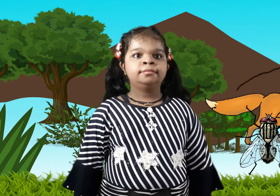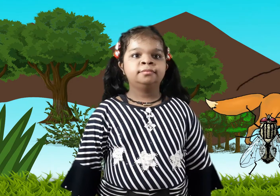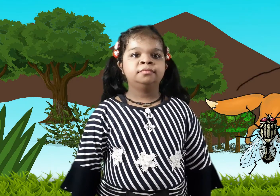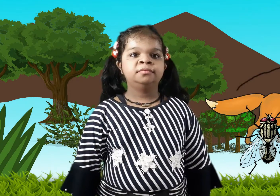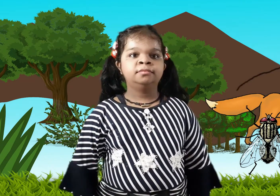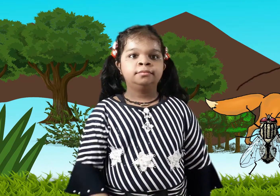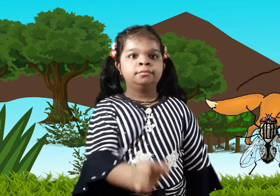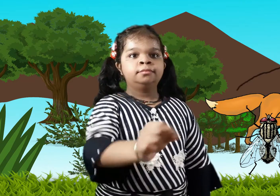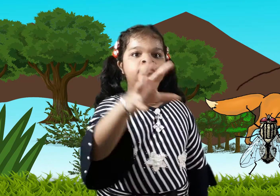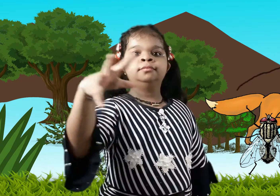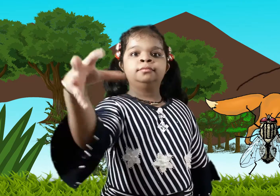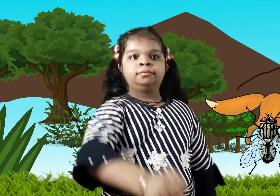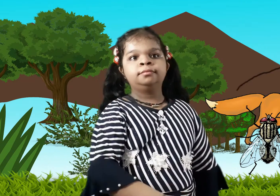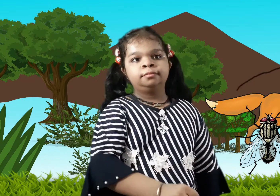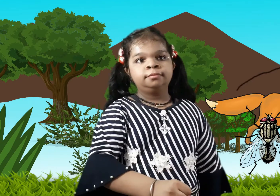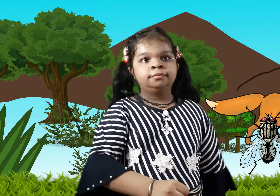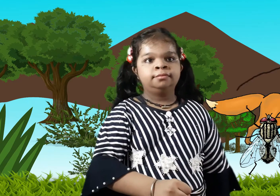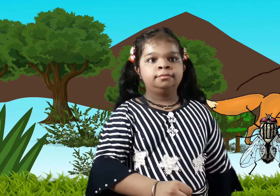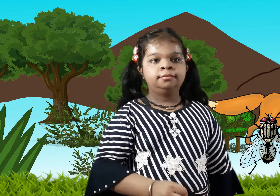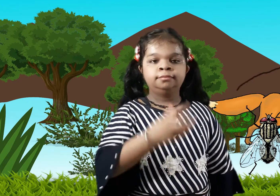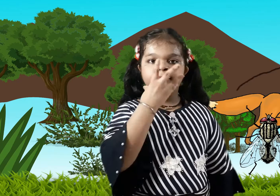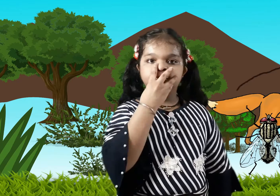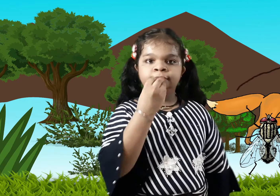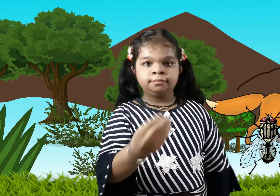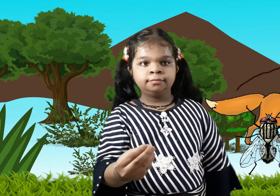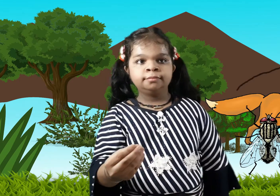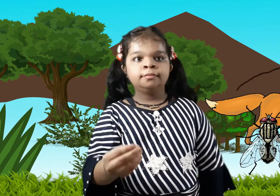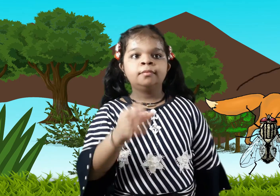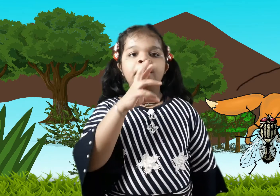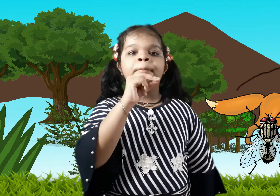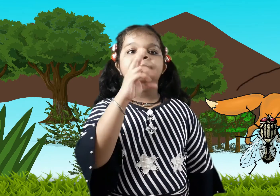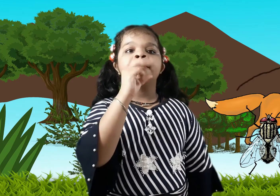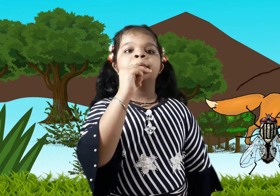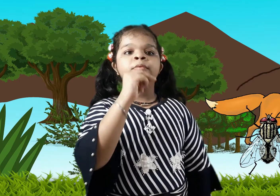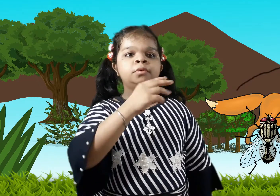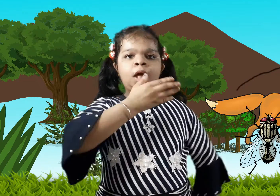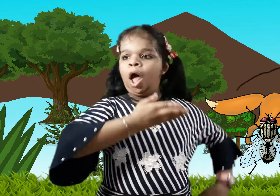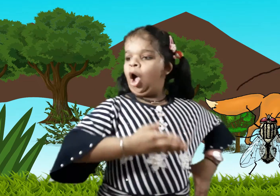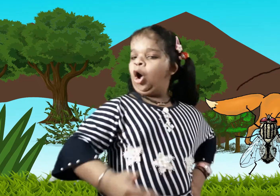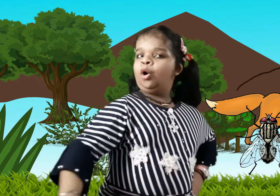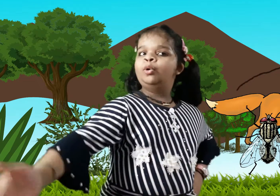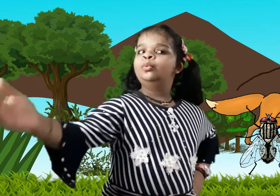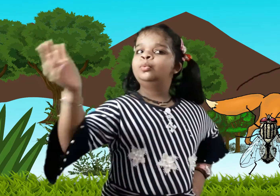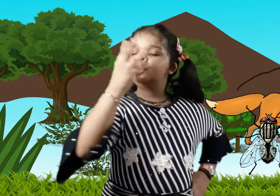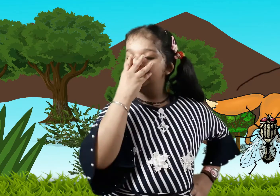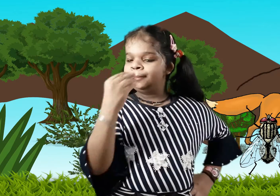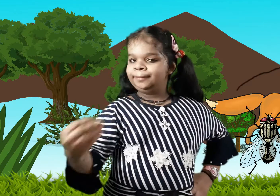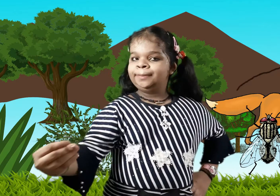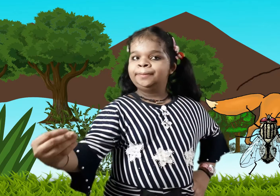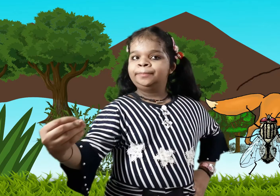मक्खी ने लोमड़ी से कहा, अरे ओ लोमड़ी, चल मुझे